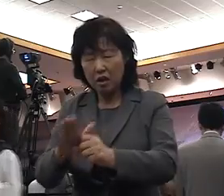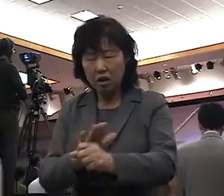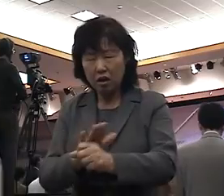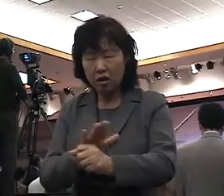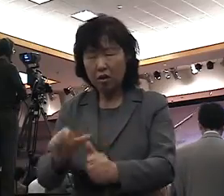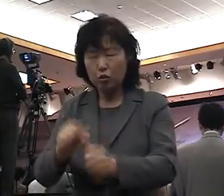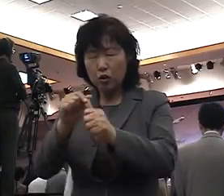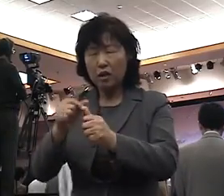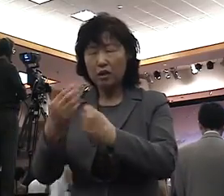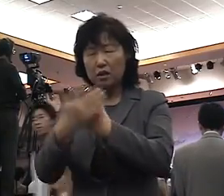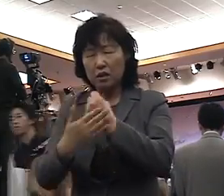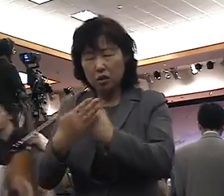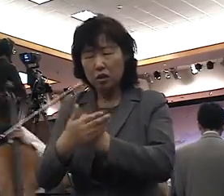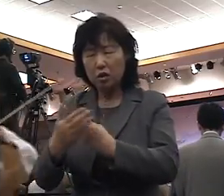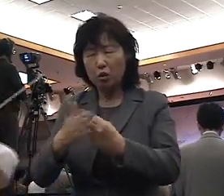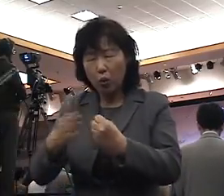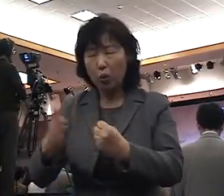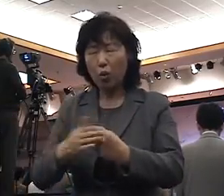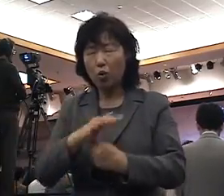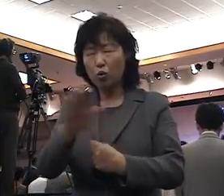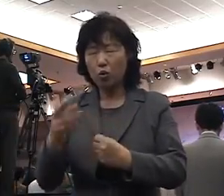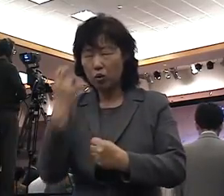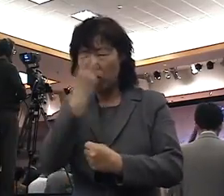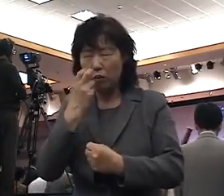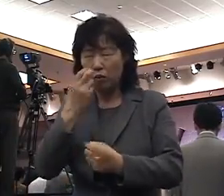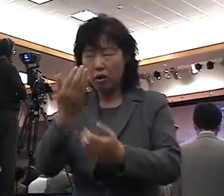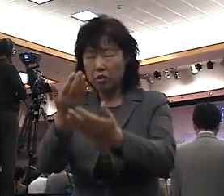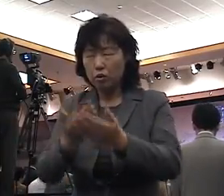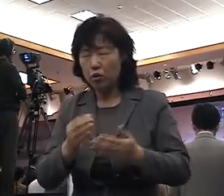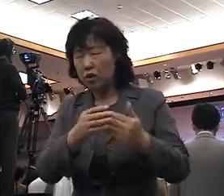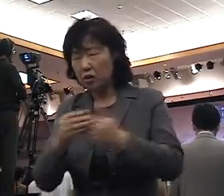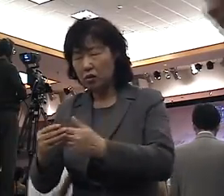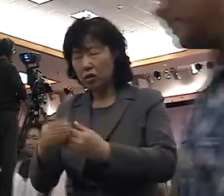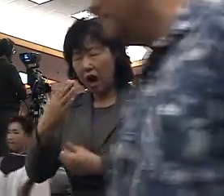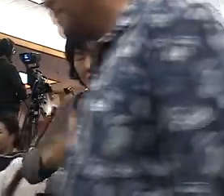은혜로 우리를 돌봐주시고 이끌어주시는